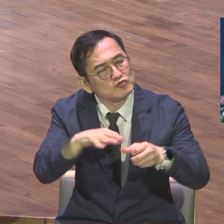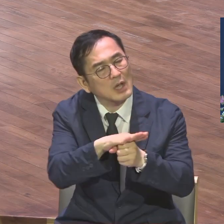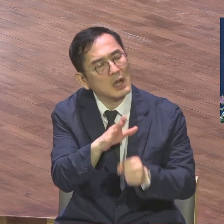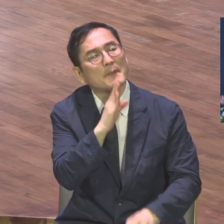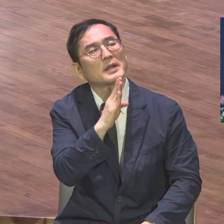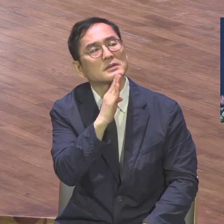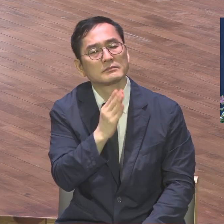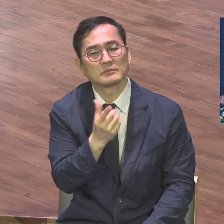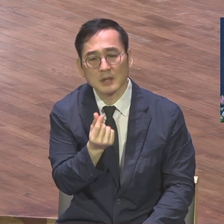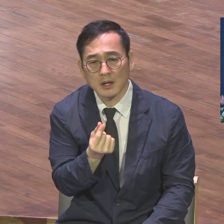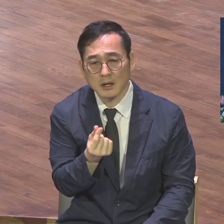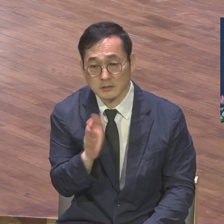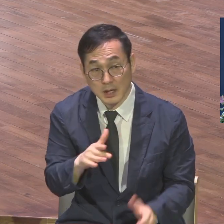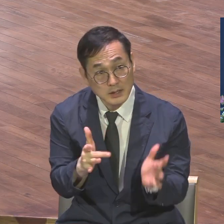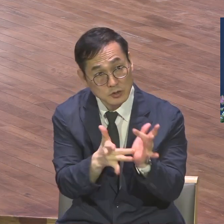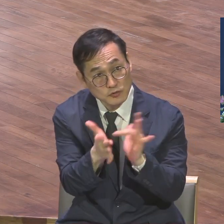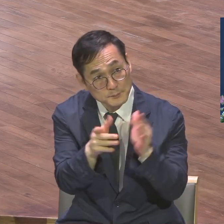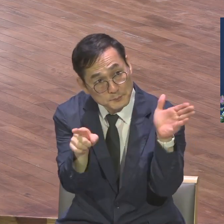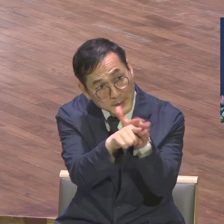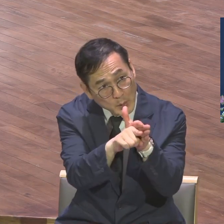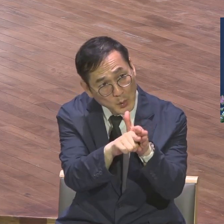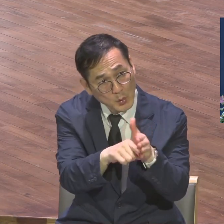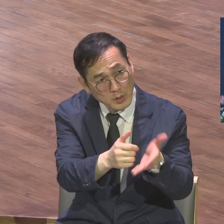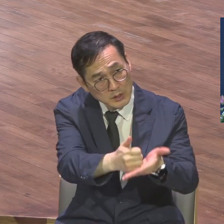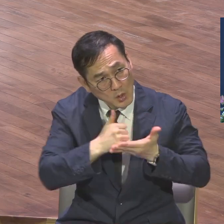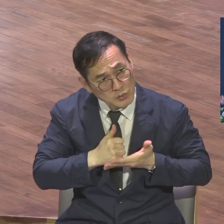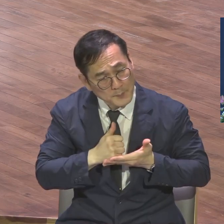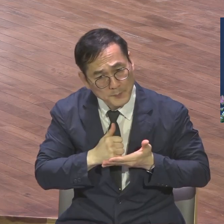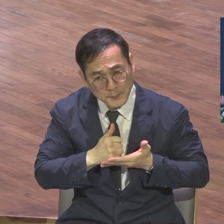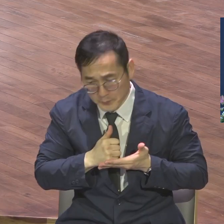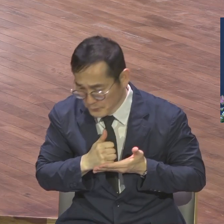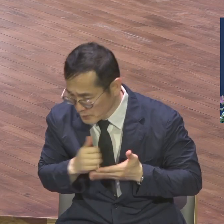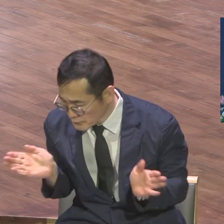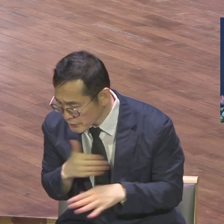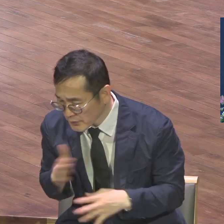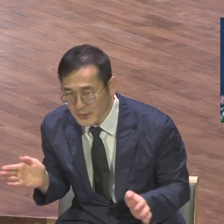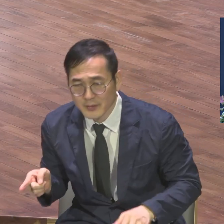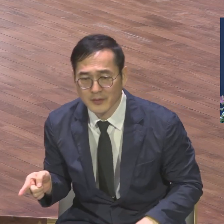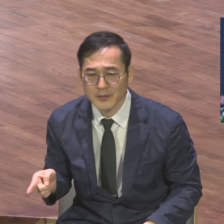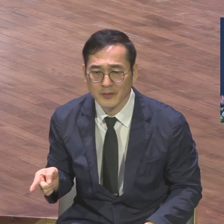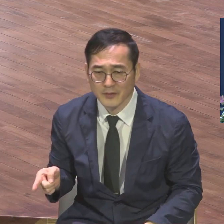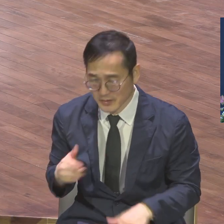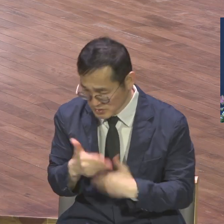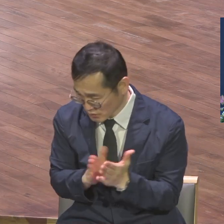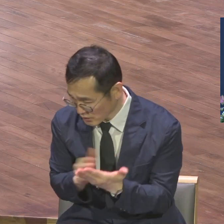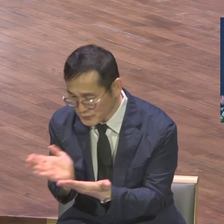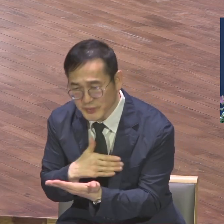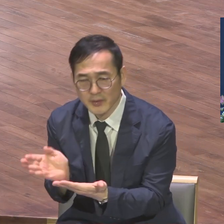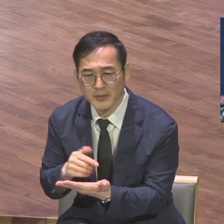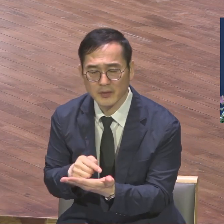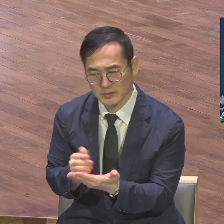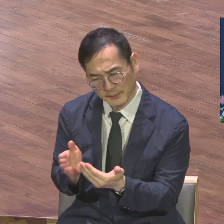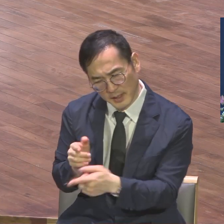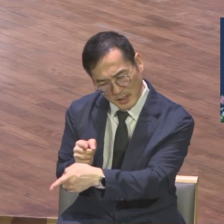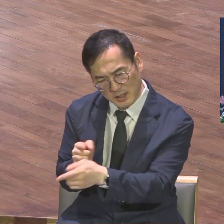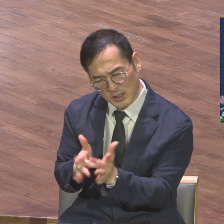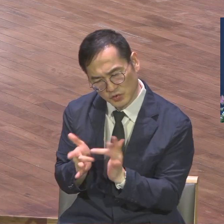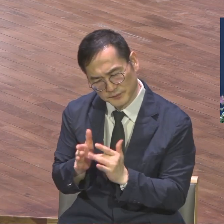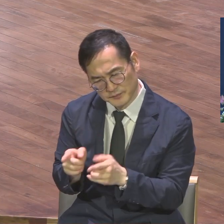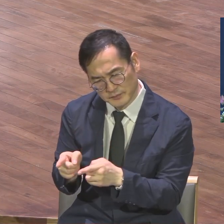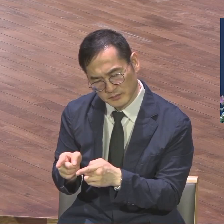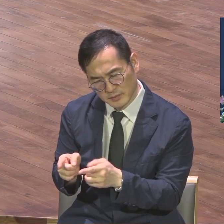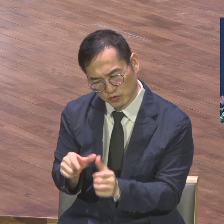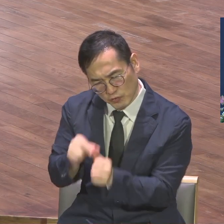믿고 영접하는 수준으로 바꾸는 절대적 요소가 필요합니다. 아무리 깨달았다가